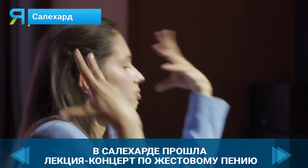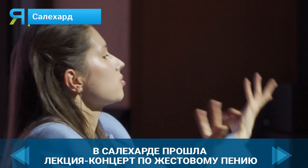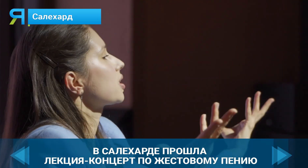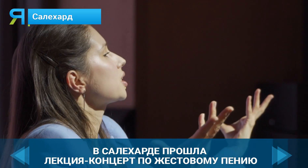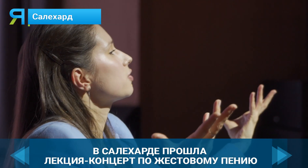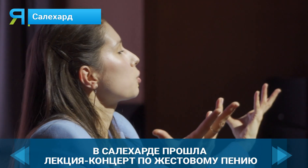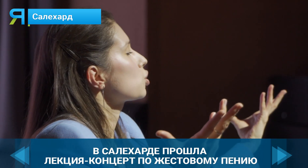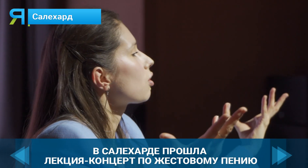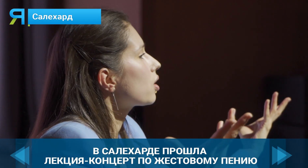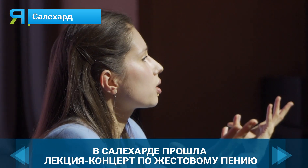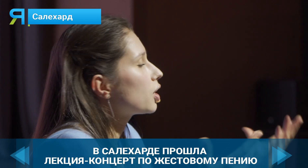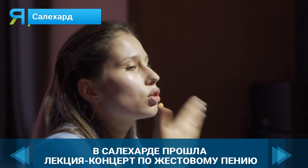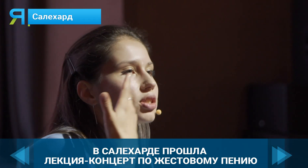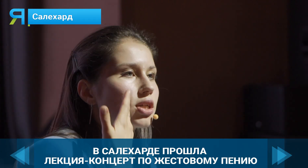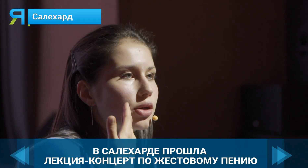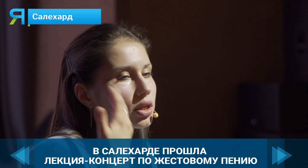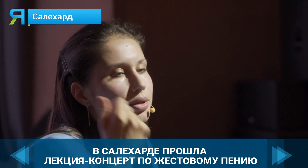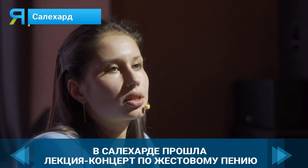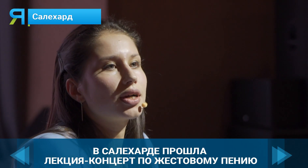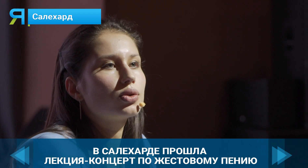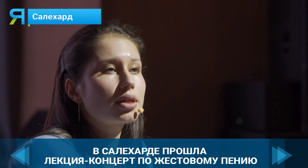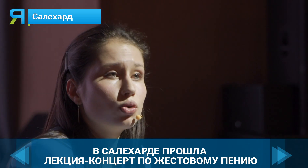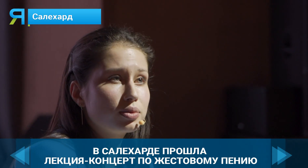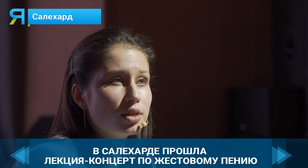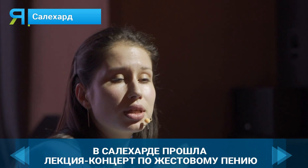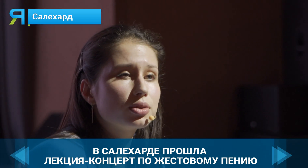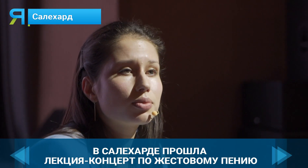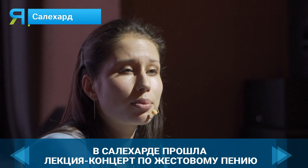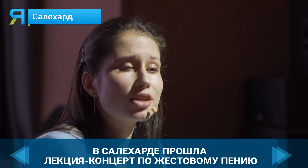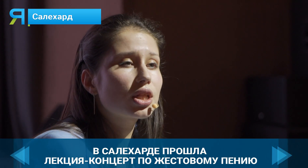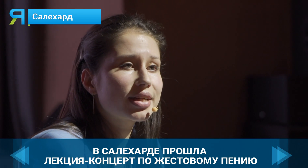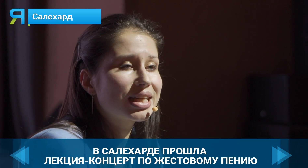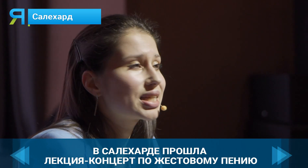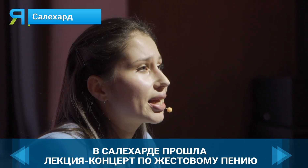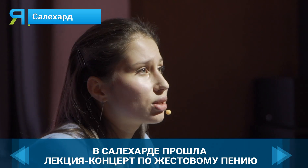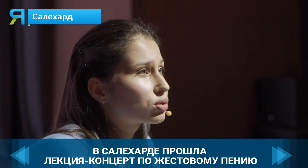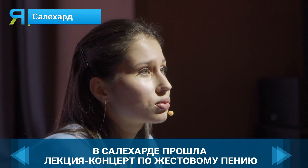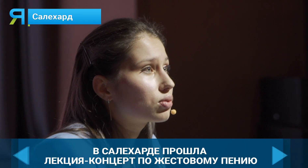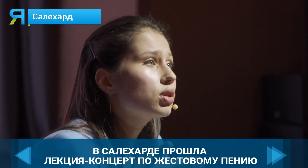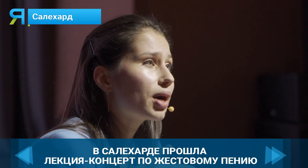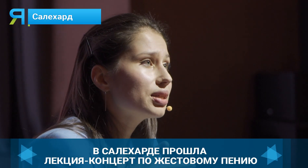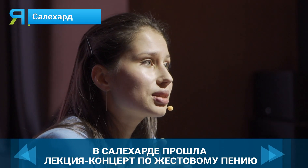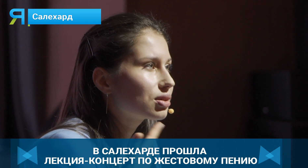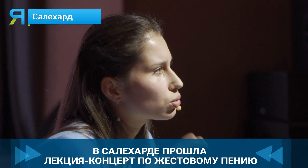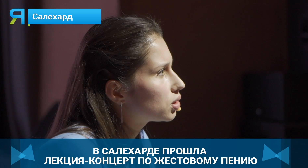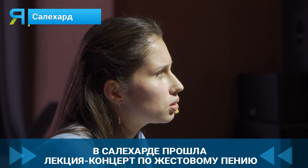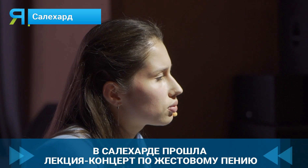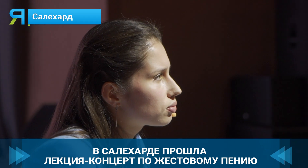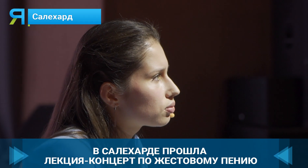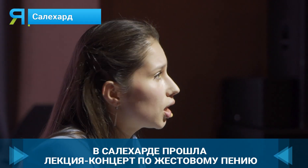с красивыми очень локонами, но, к сожалению, она перекрывает уголки губ. И мы не понимаем, как человек на нас реагирует. Улыбается, грустит. Или ему